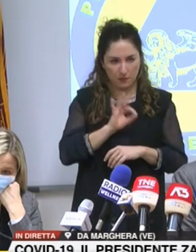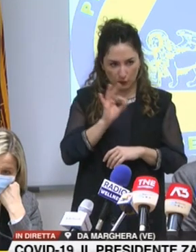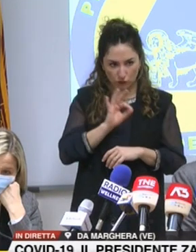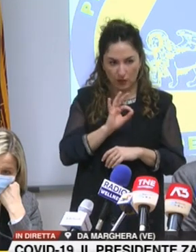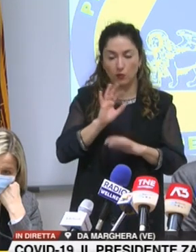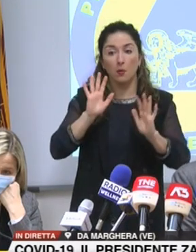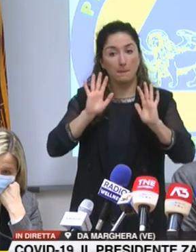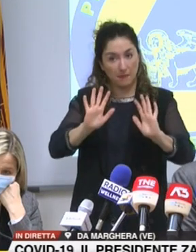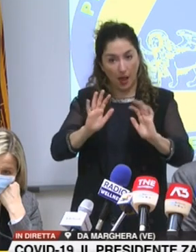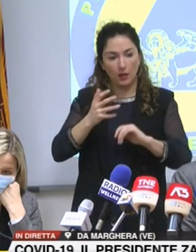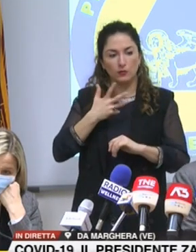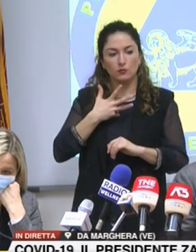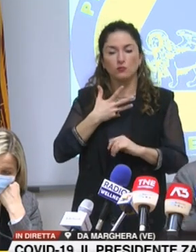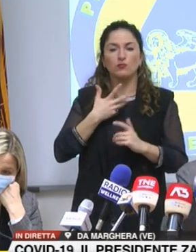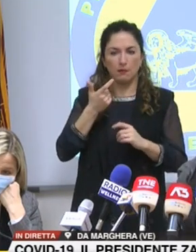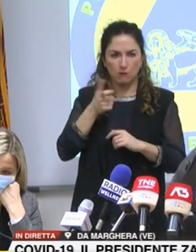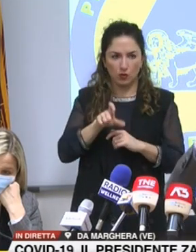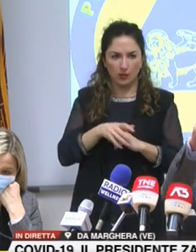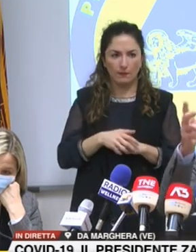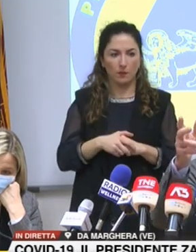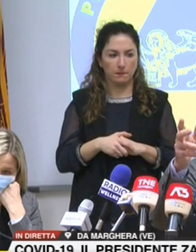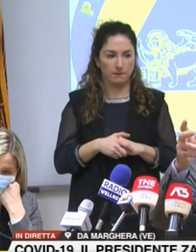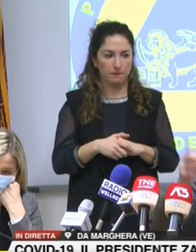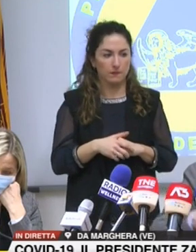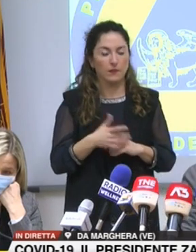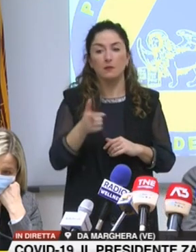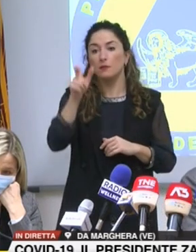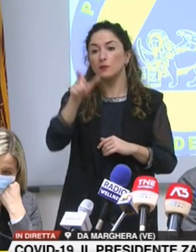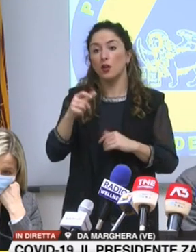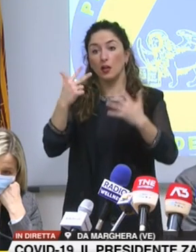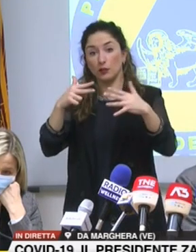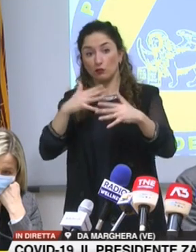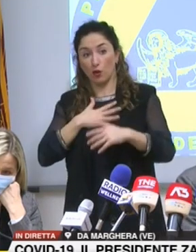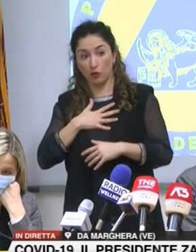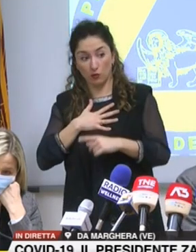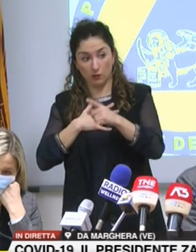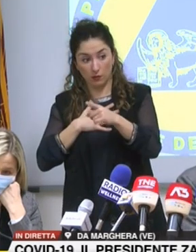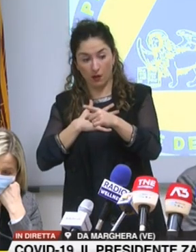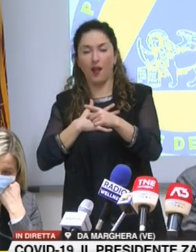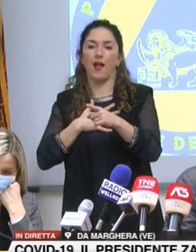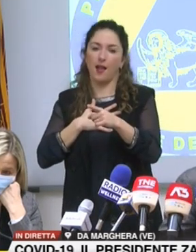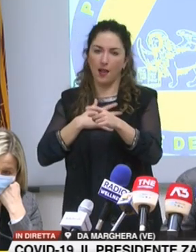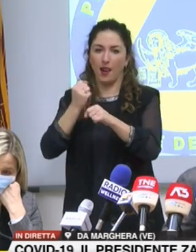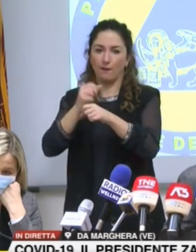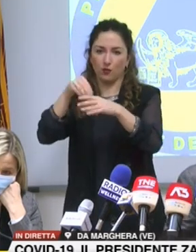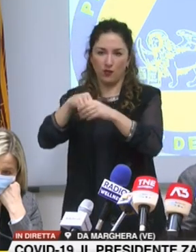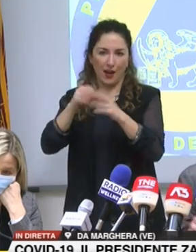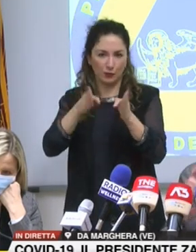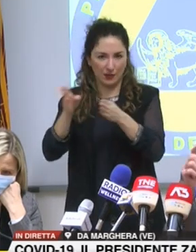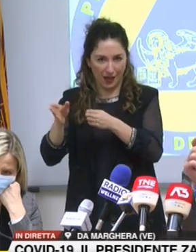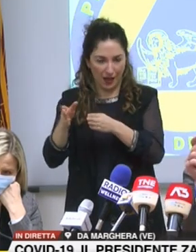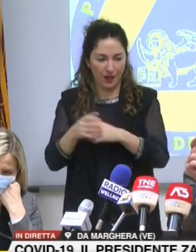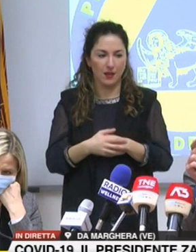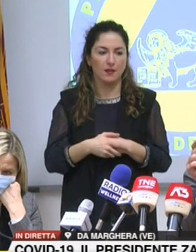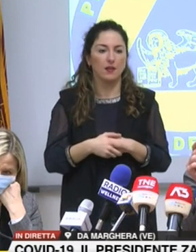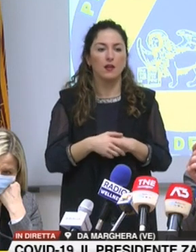abbiamo giustificazione, nel senso, tu trovi 18 anni vaccinato e poi vedi che è un OS che lavorava in ospedale, no? Oppure trovi, cioè abbiamo dei